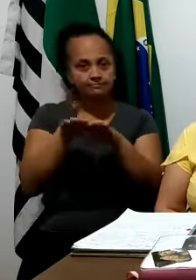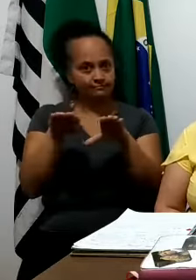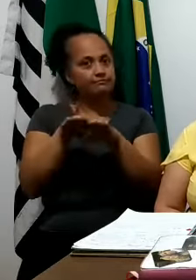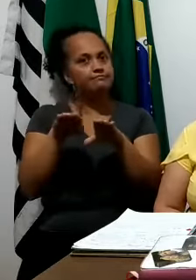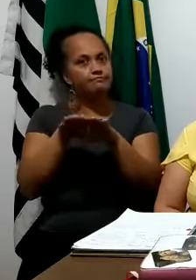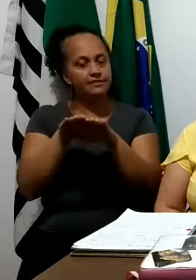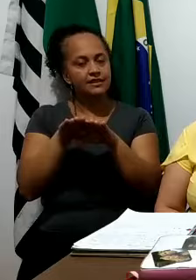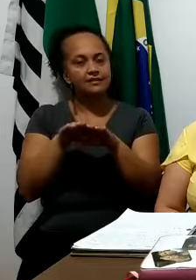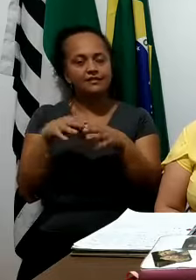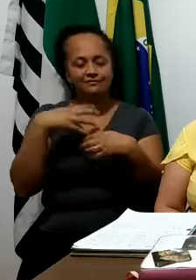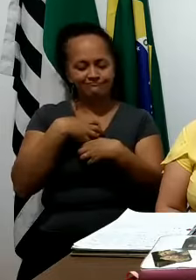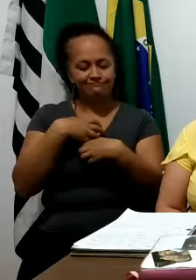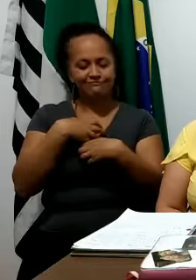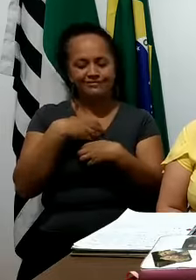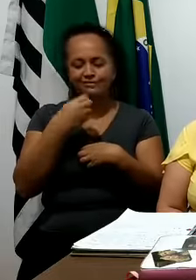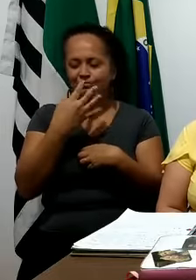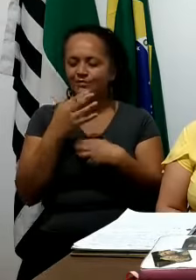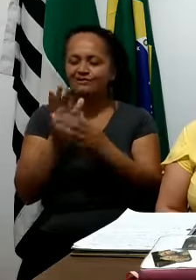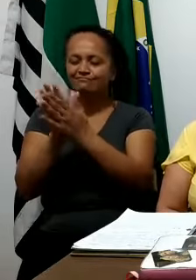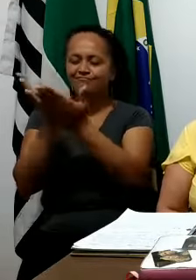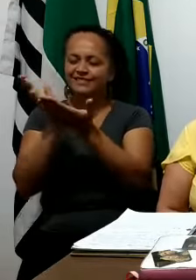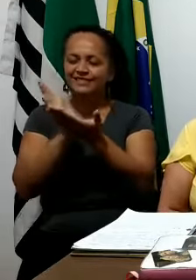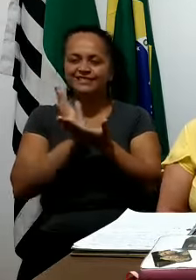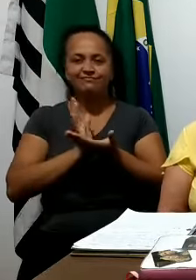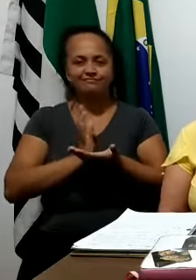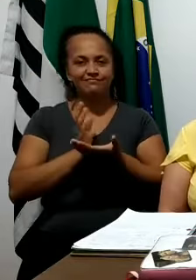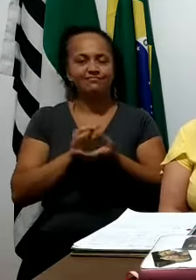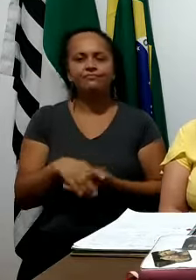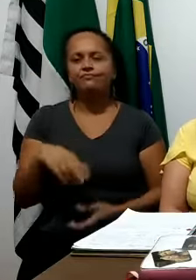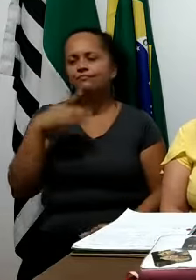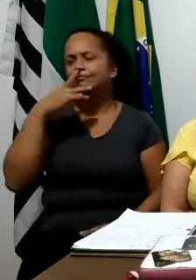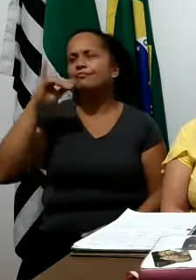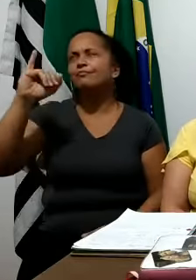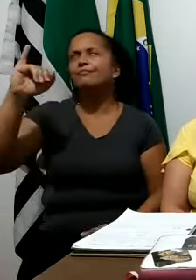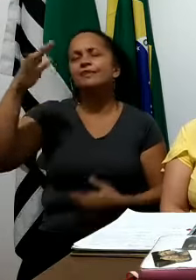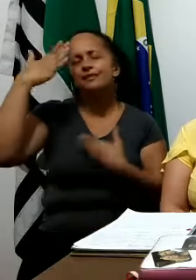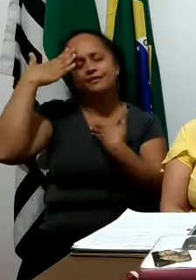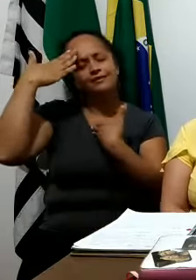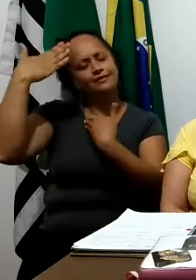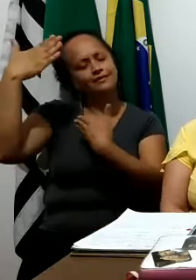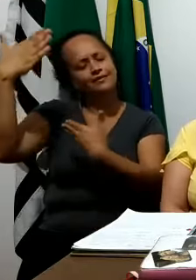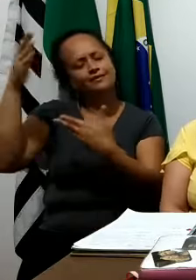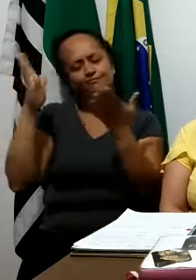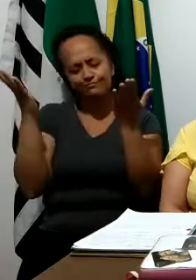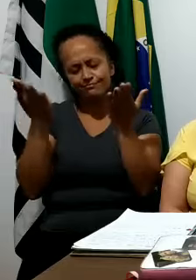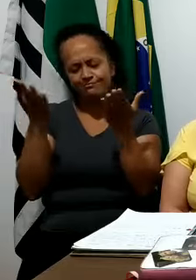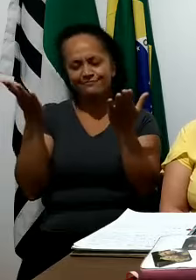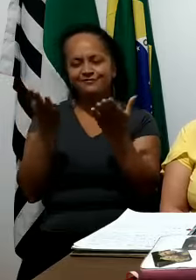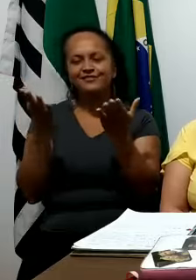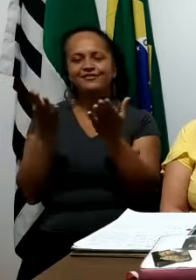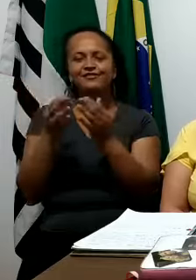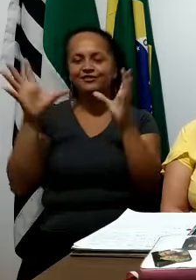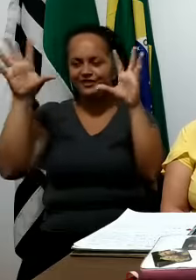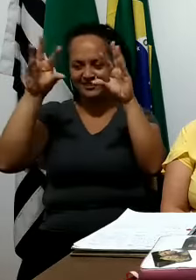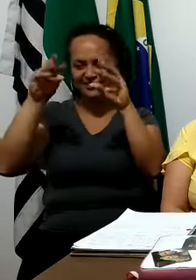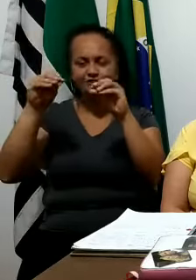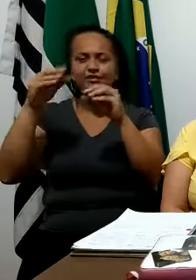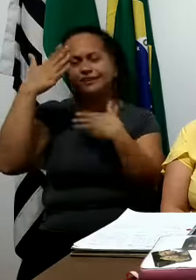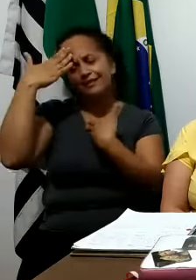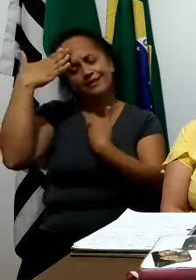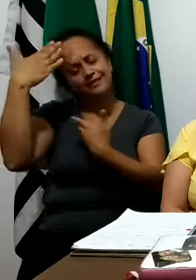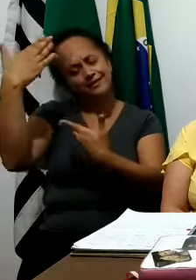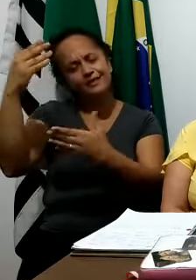vocês que recebeu essa palavra com bom agrado, né? Pai, nós queremos te agradecer nesta noite, Senhor. Te agradecer por tudo